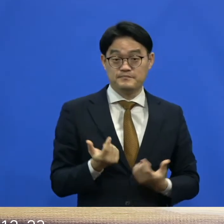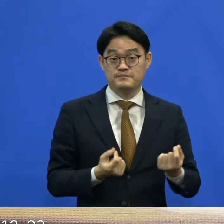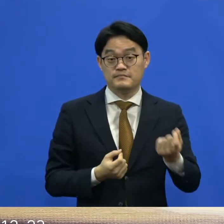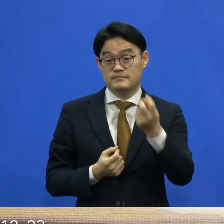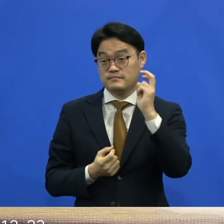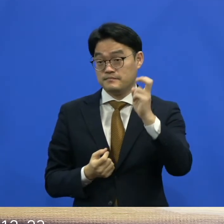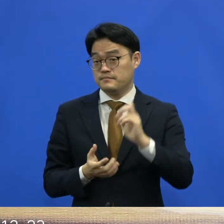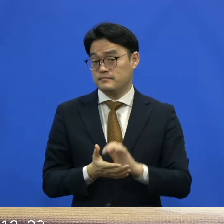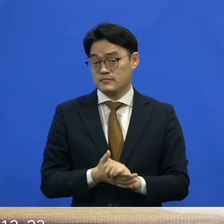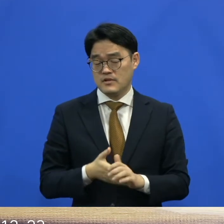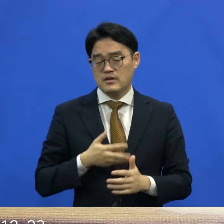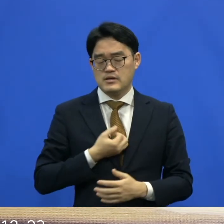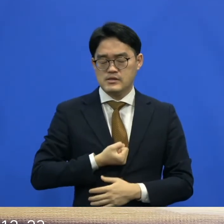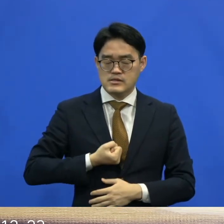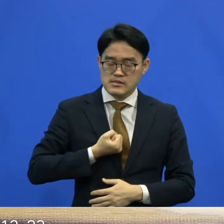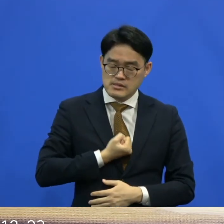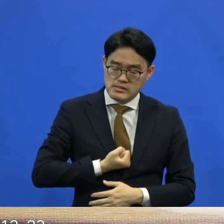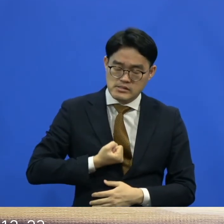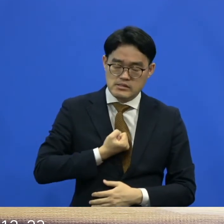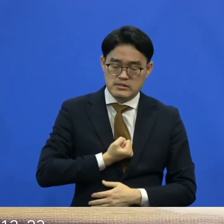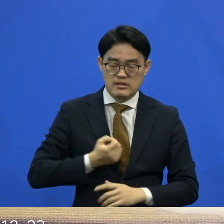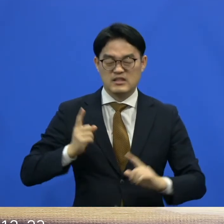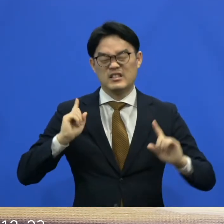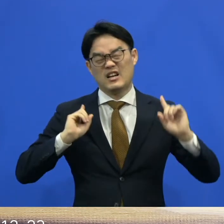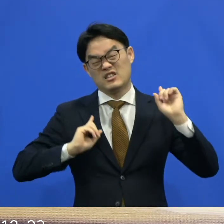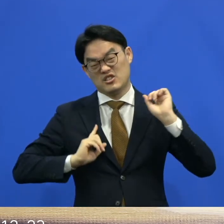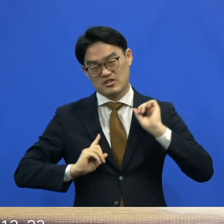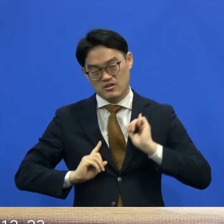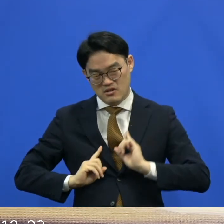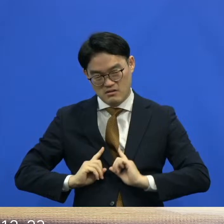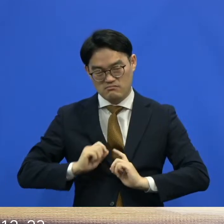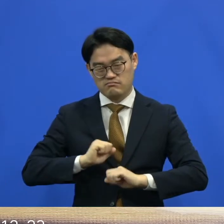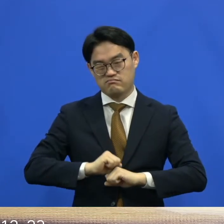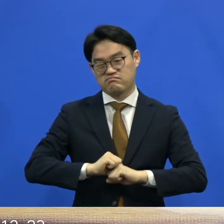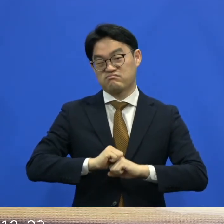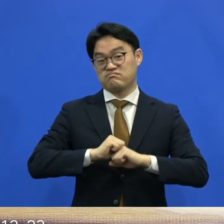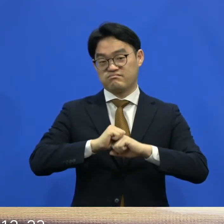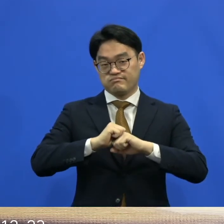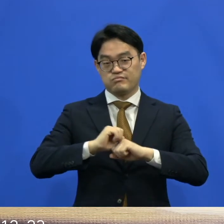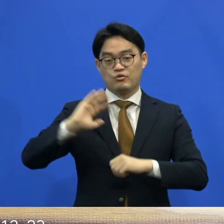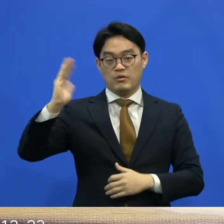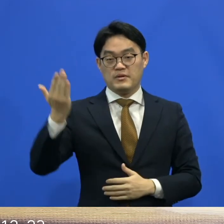이런 것들이 여러분 상처입니다. 상처. 마음의 상처를 입는 거죠.